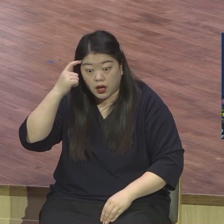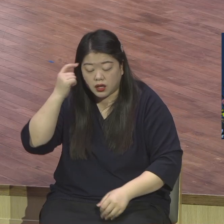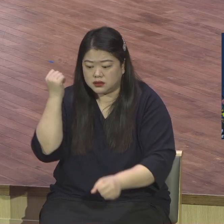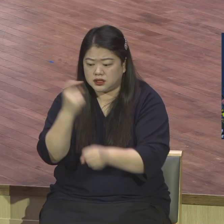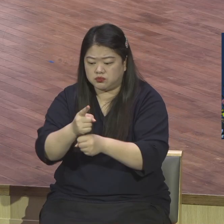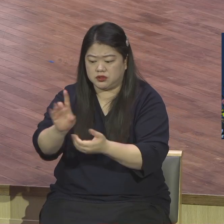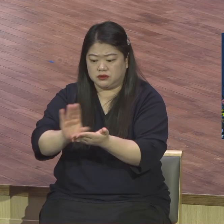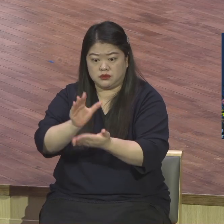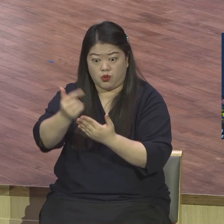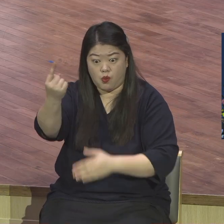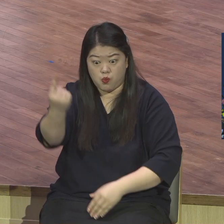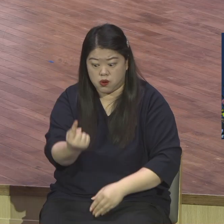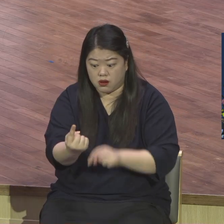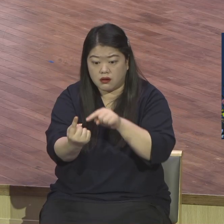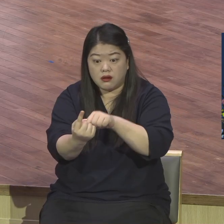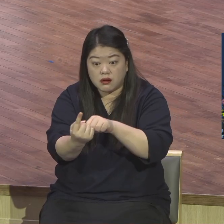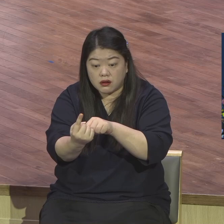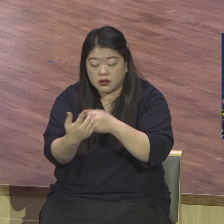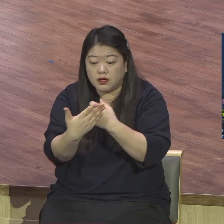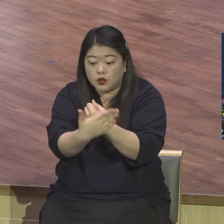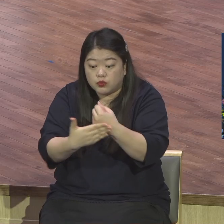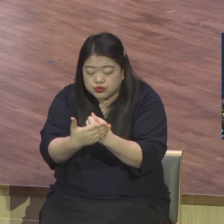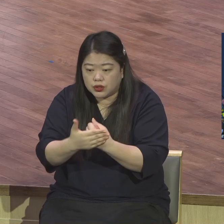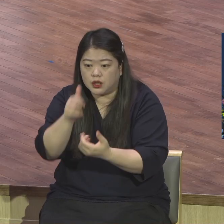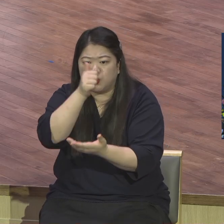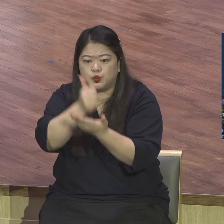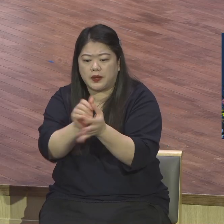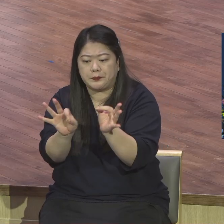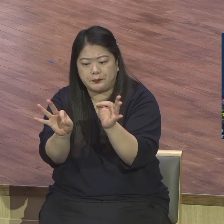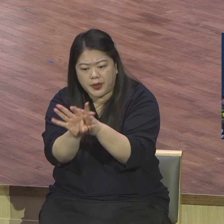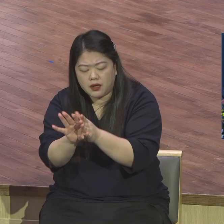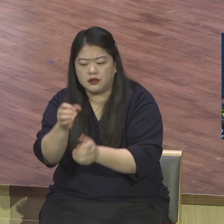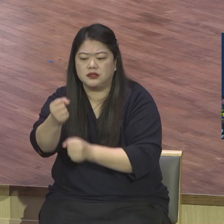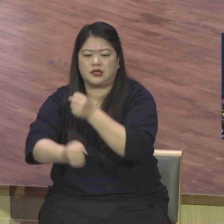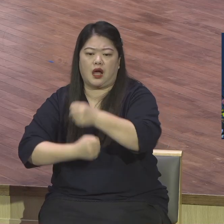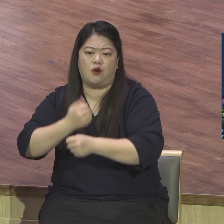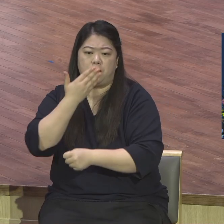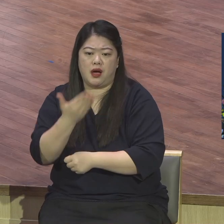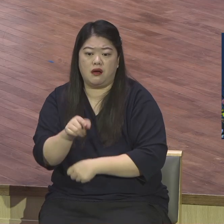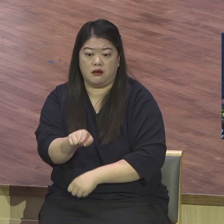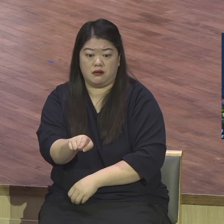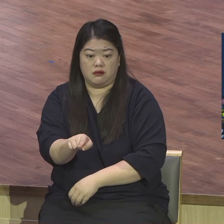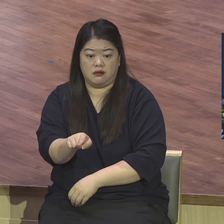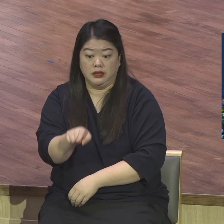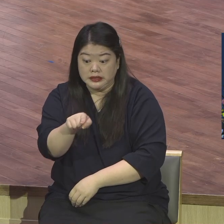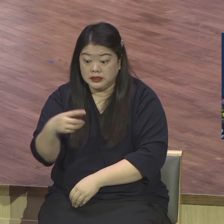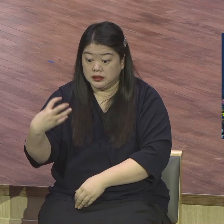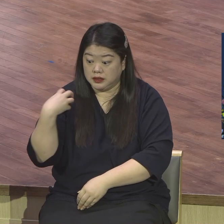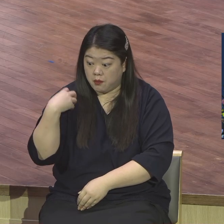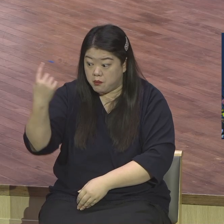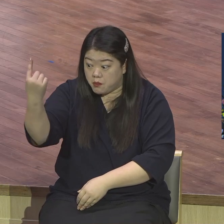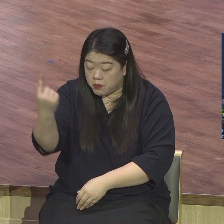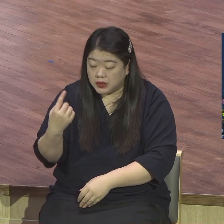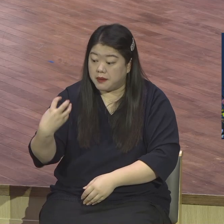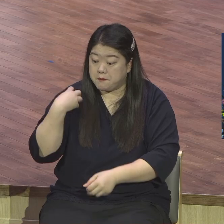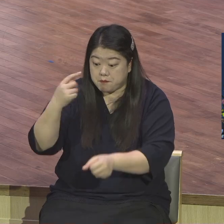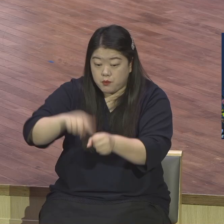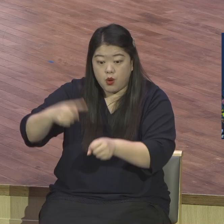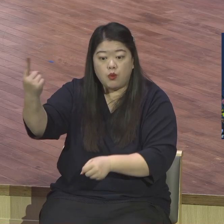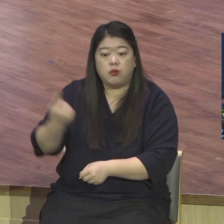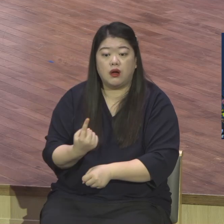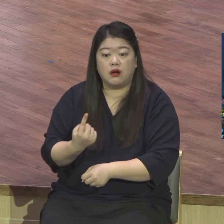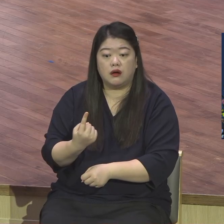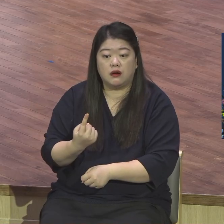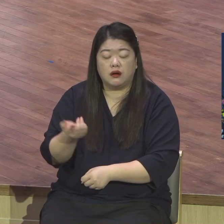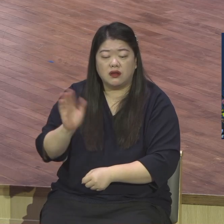자유로운 새로운 인생을 그렇게 살 수 있다. 이걸 아주 강조하고 있어요. 그래서 오늘